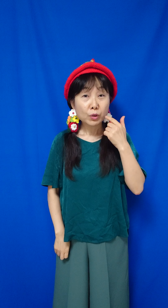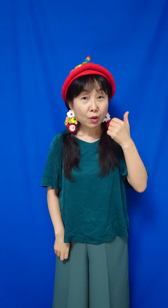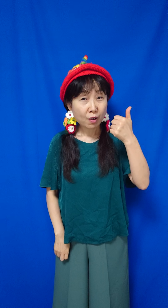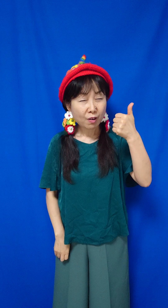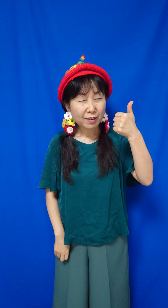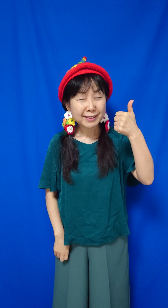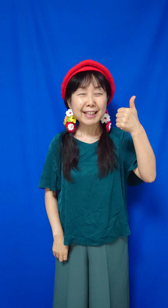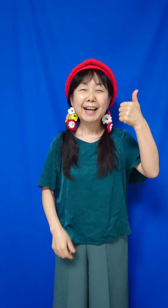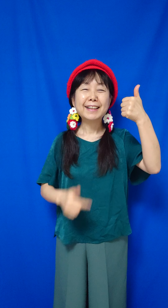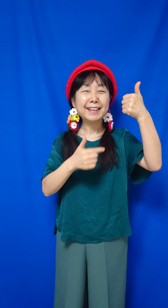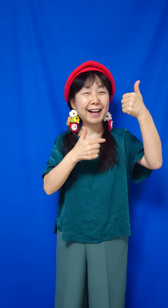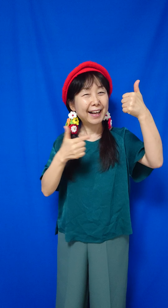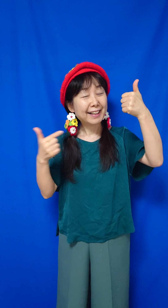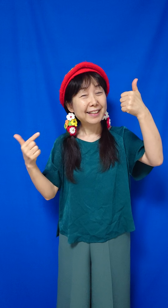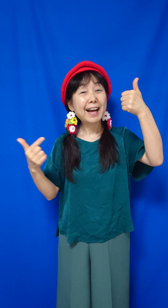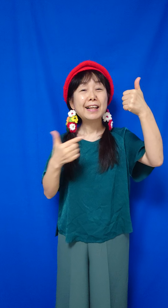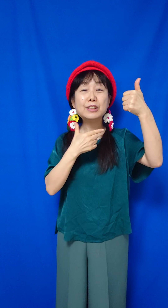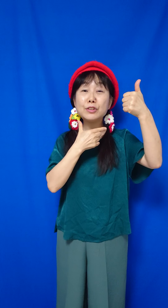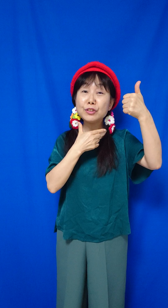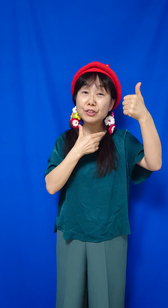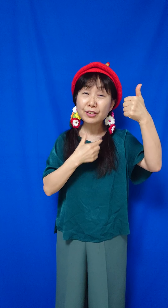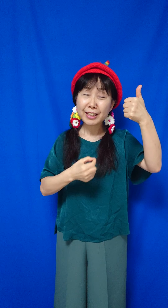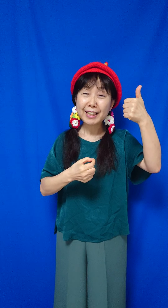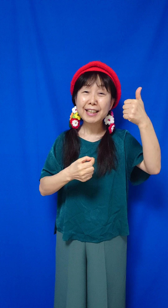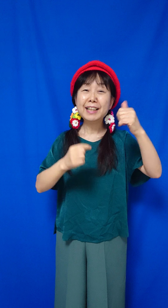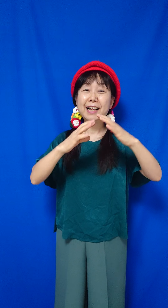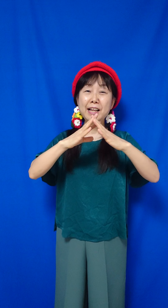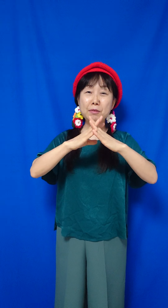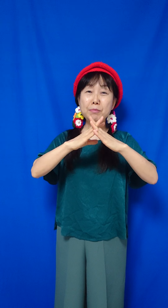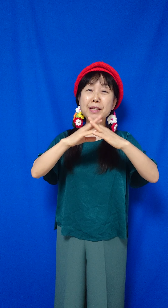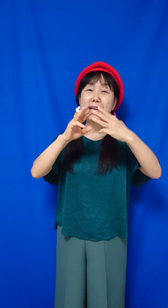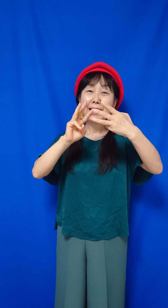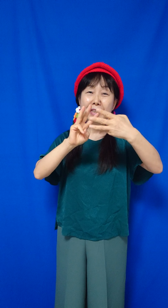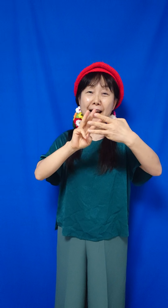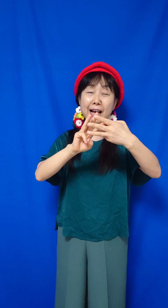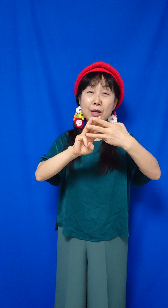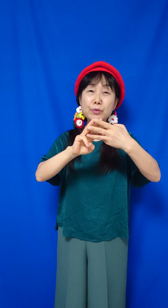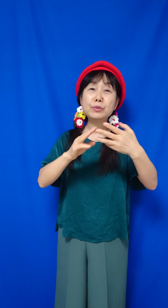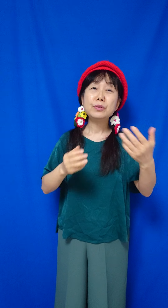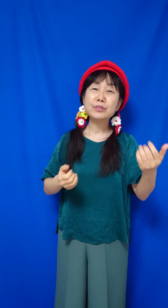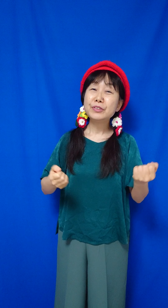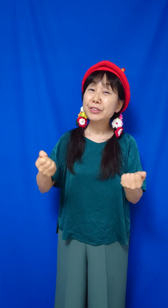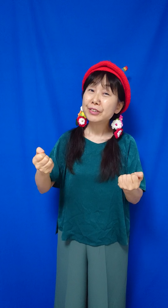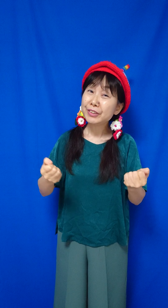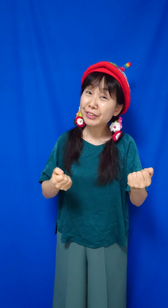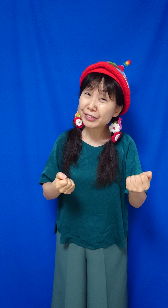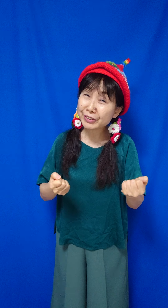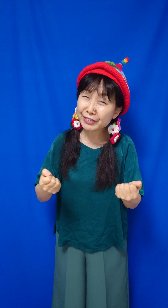父さんが大好き、宮田運